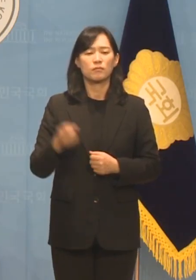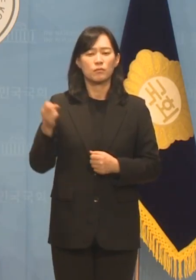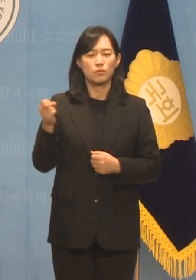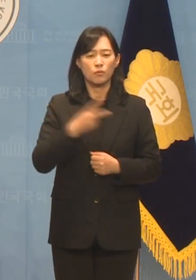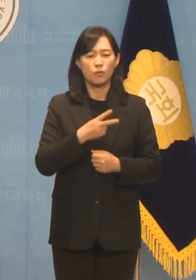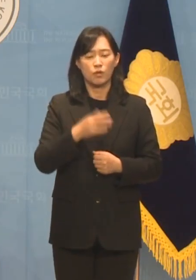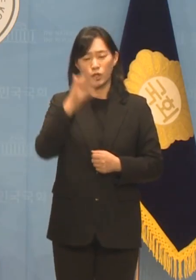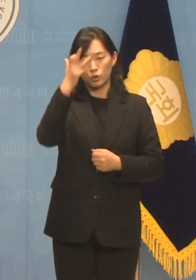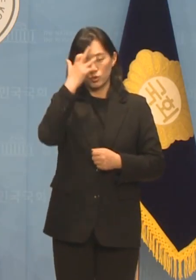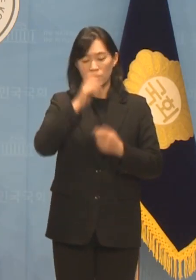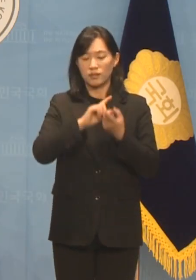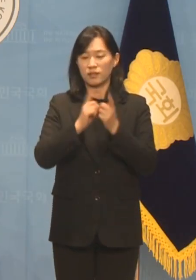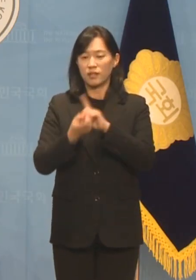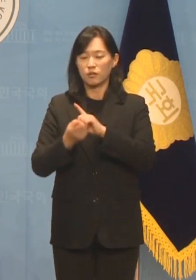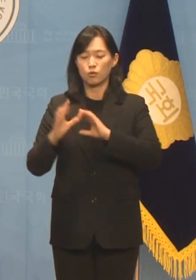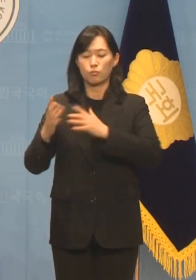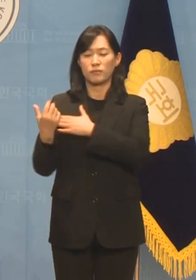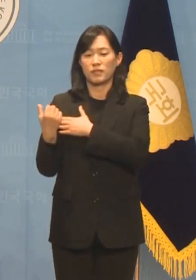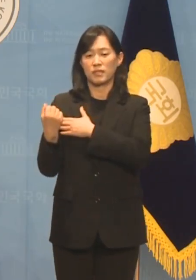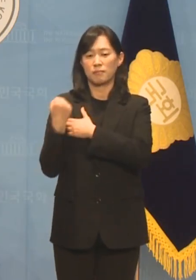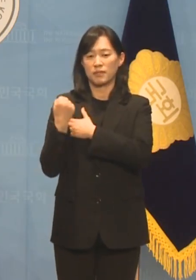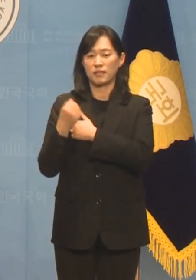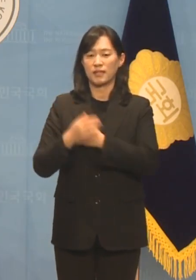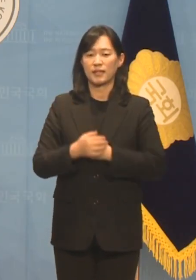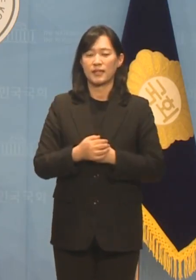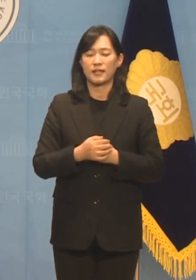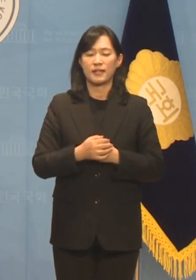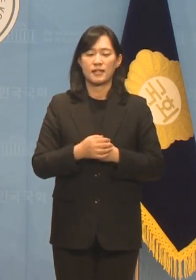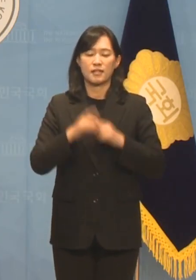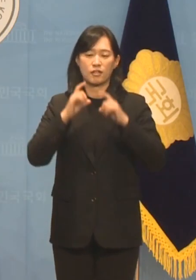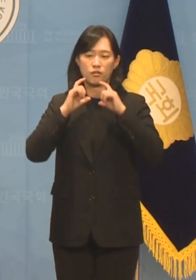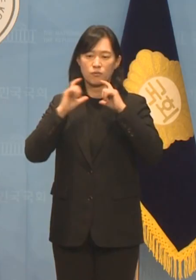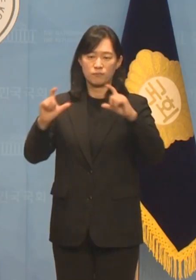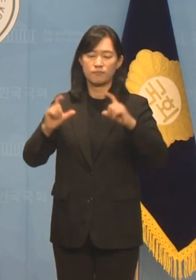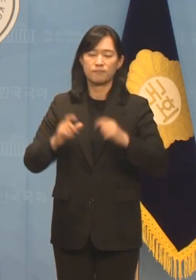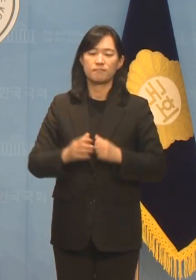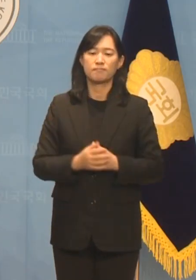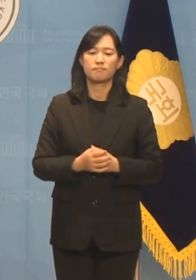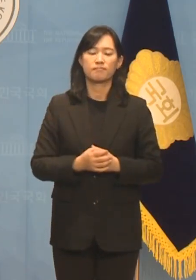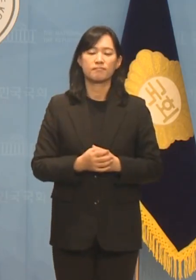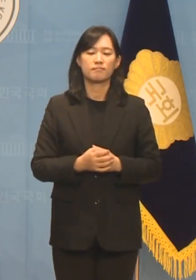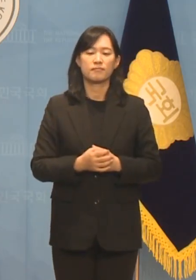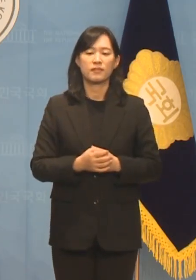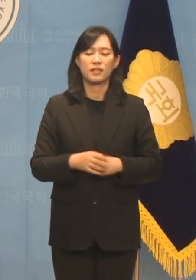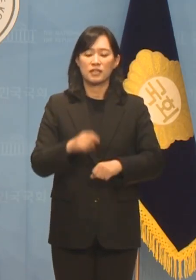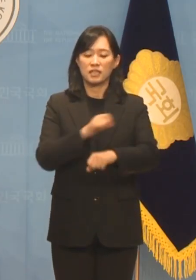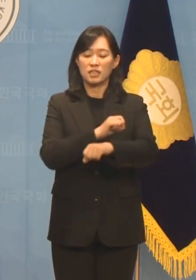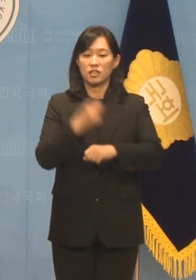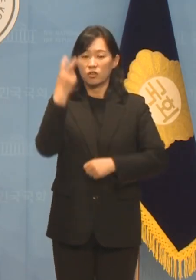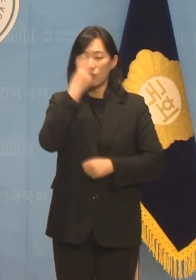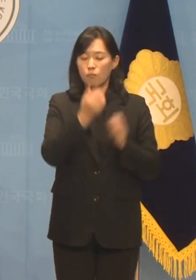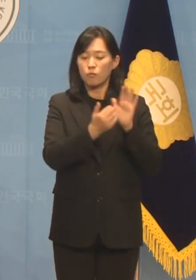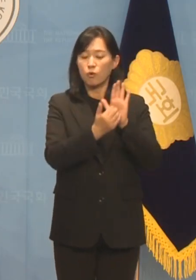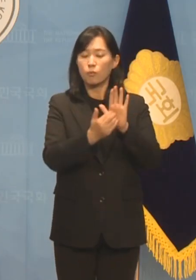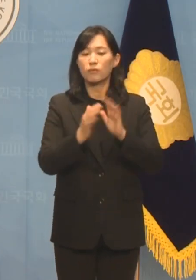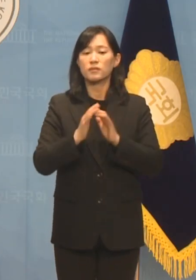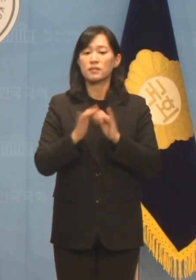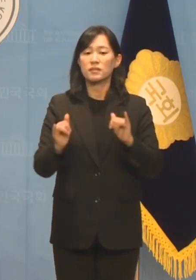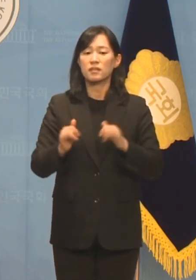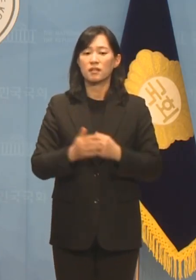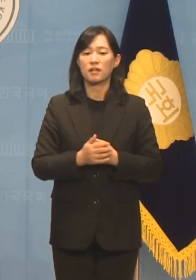또한 최상목 권한대행과 국민의힘에게 엄중히 경고합니다. 특검을 거부하는 자가